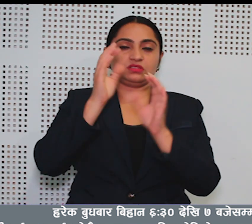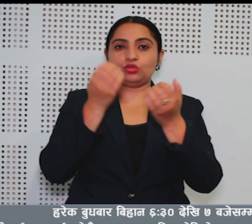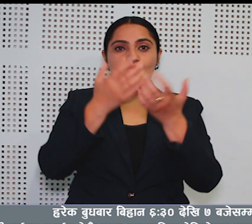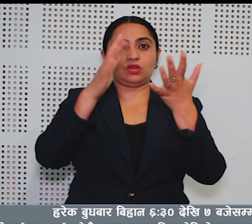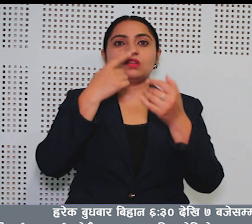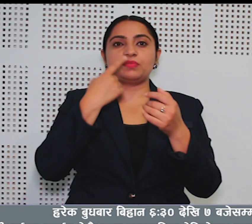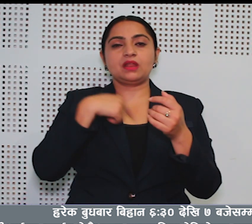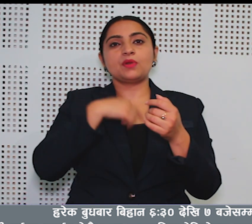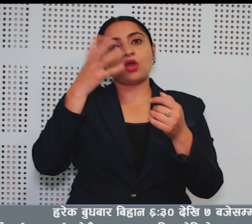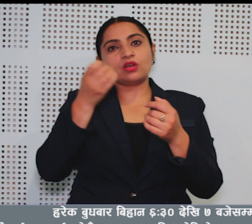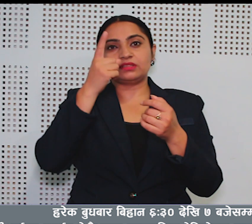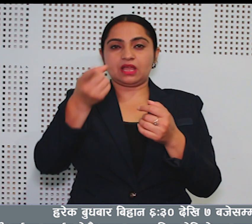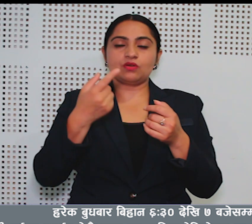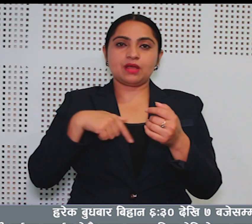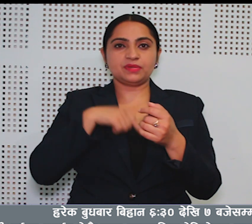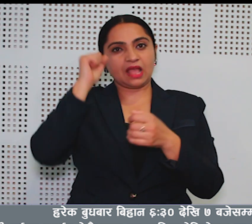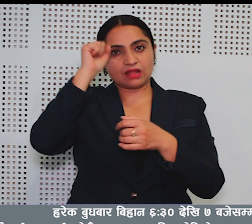हाम्रो अधिकार हो, हामी आन्दोलन गर्छौं।